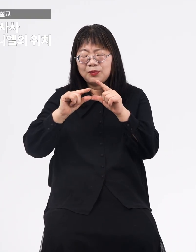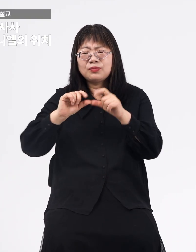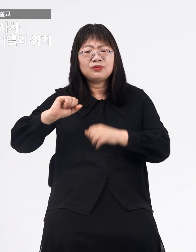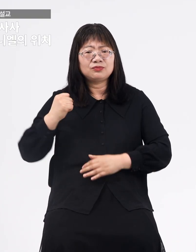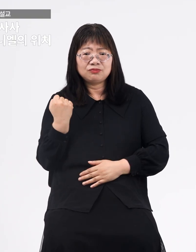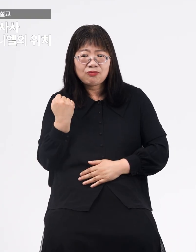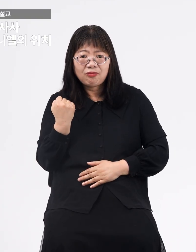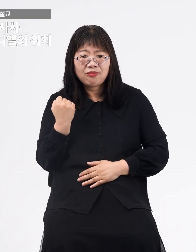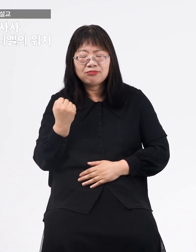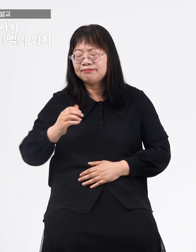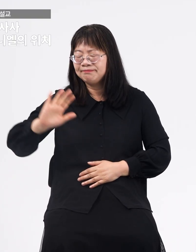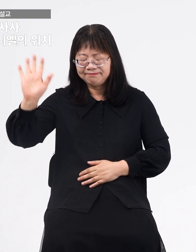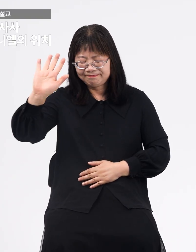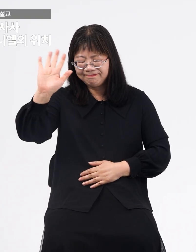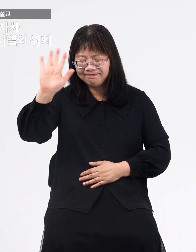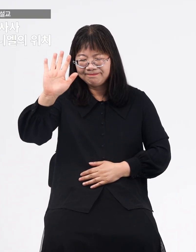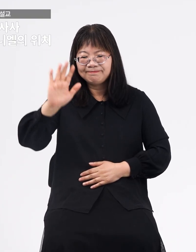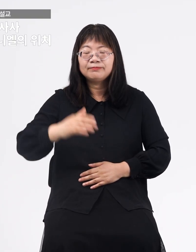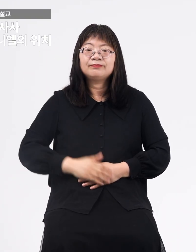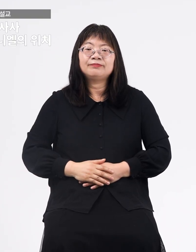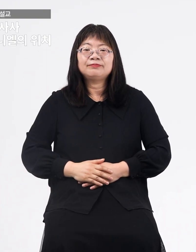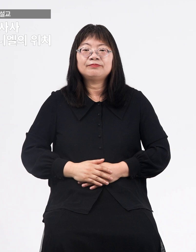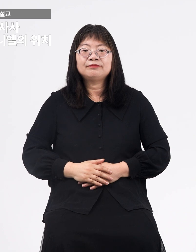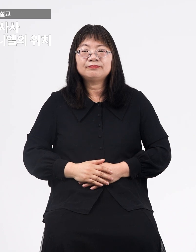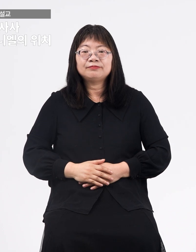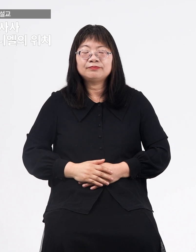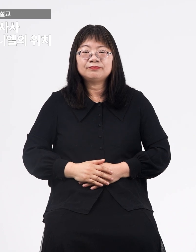순종은 순종 아닙니다.